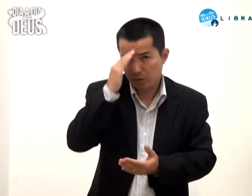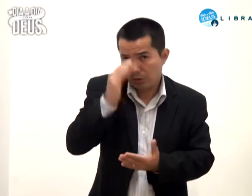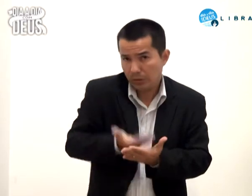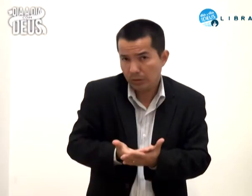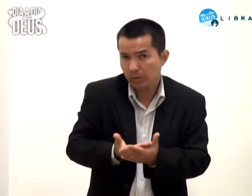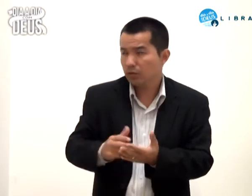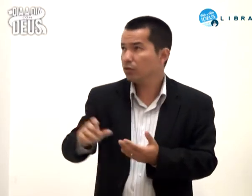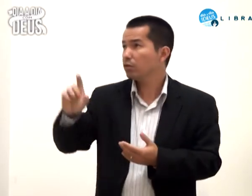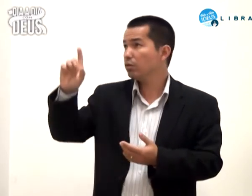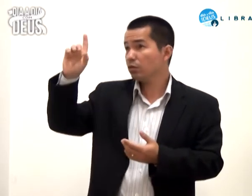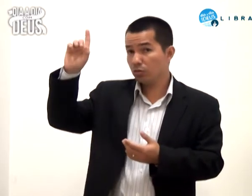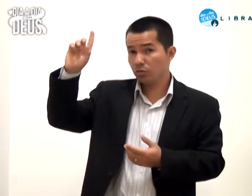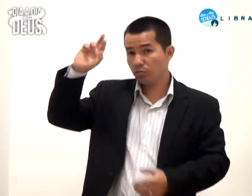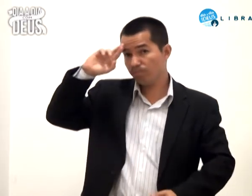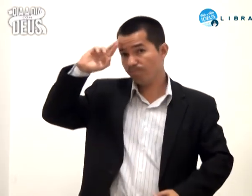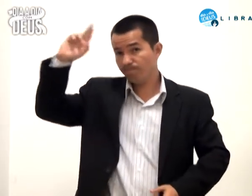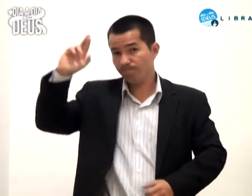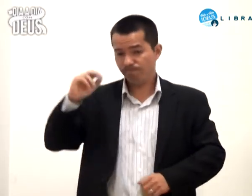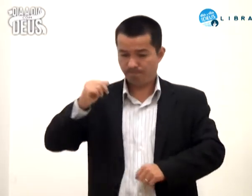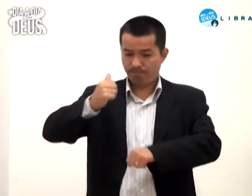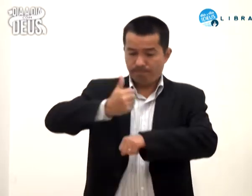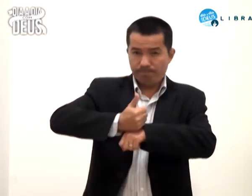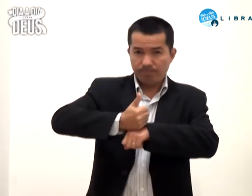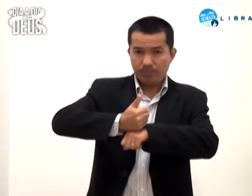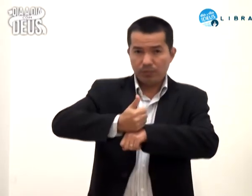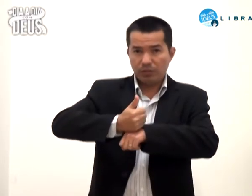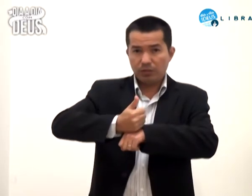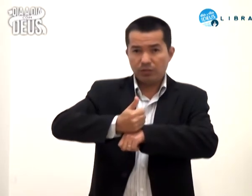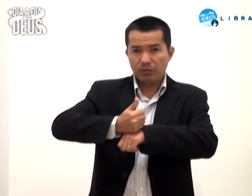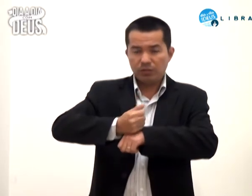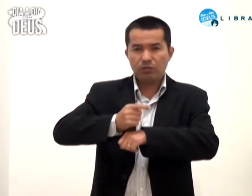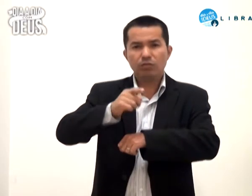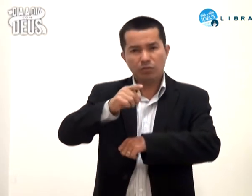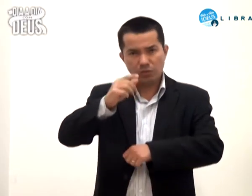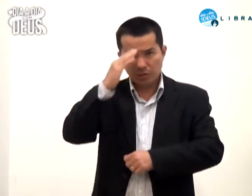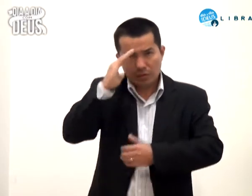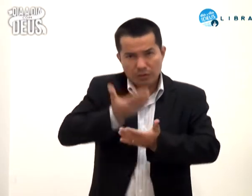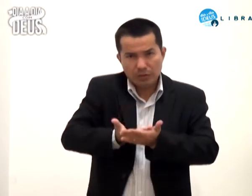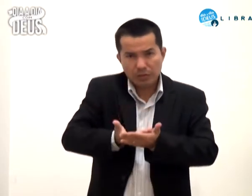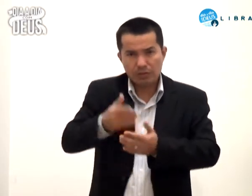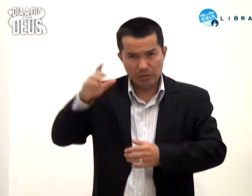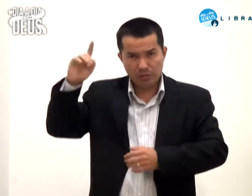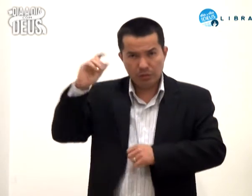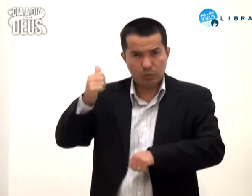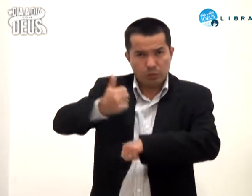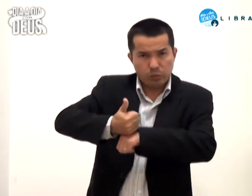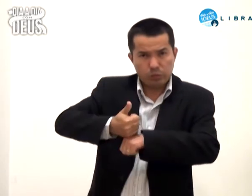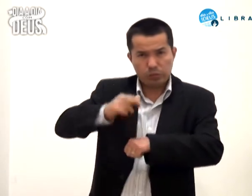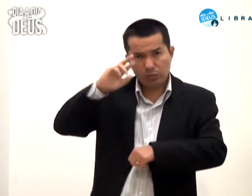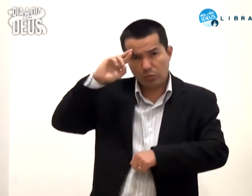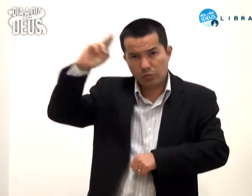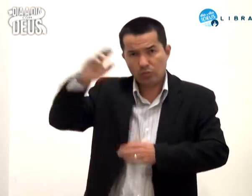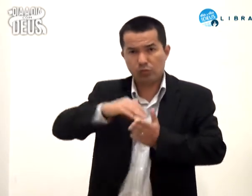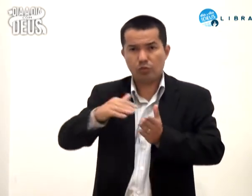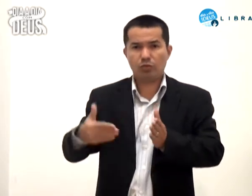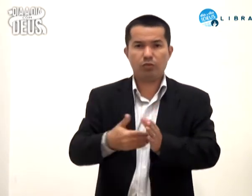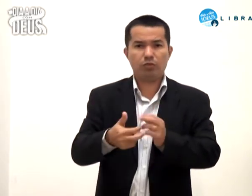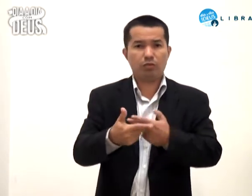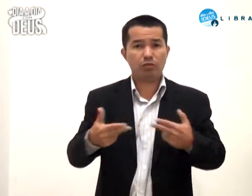você acredita que Deus é dono de todas as coisas, que Ele é o primeiro, então você vai separar a 10ª parte de tudo